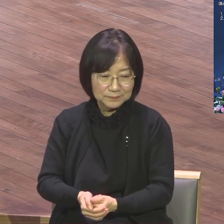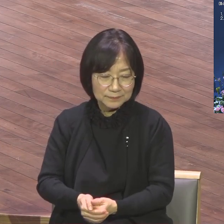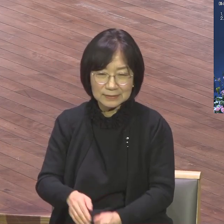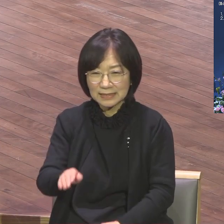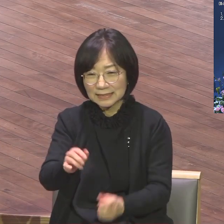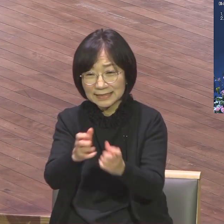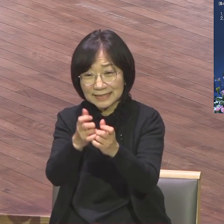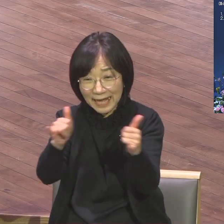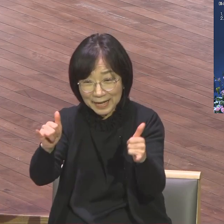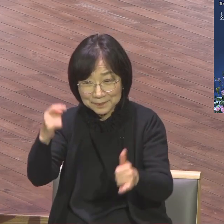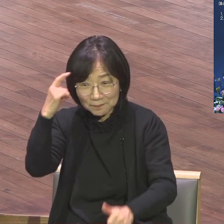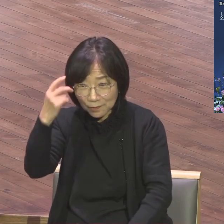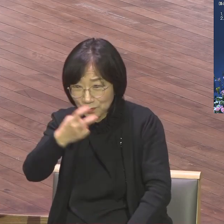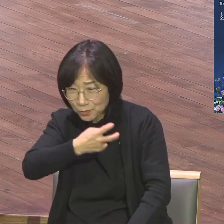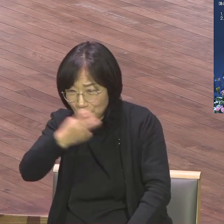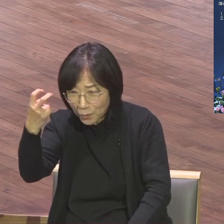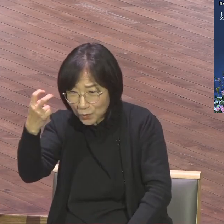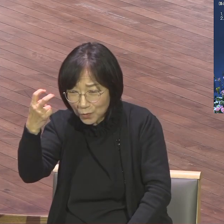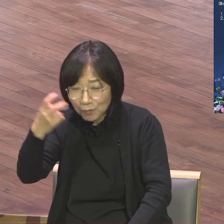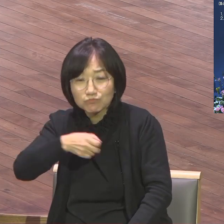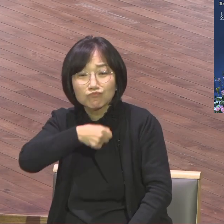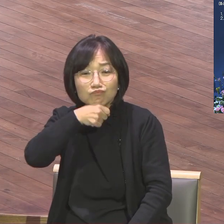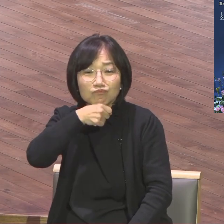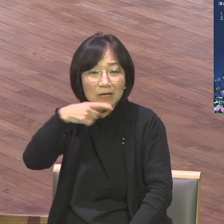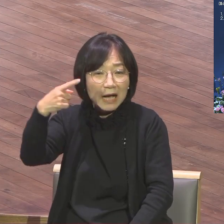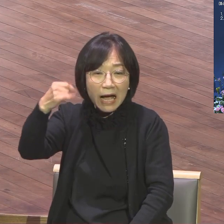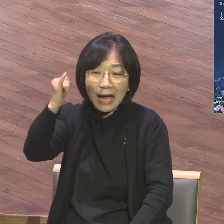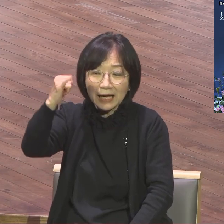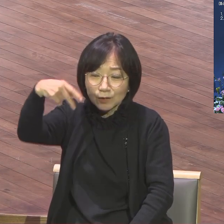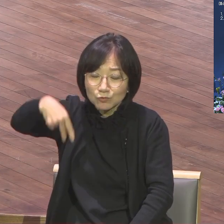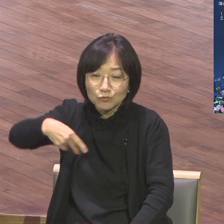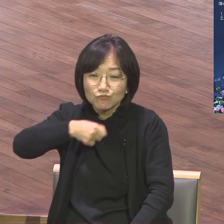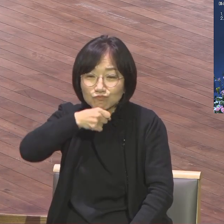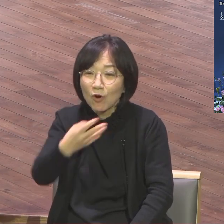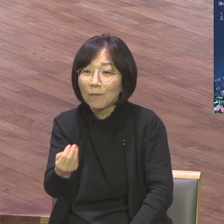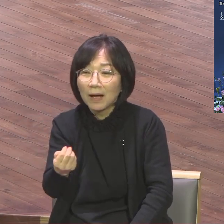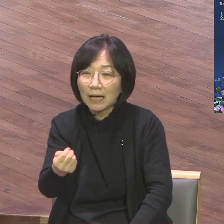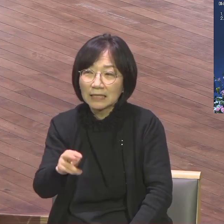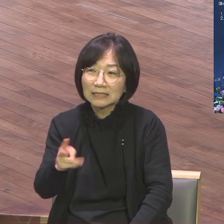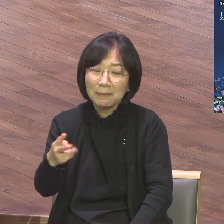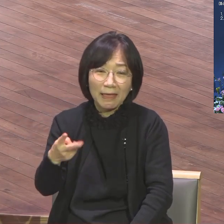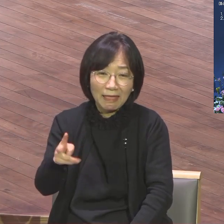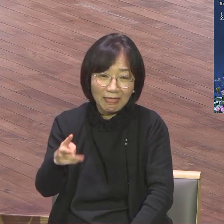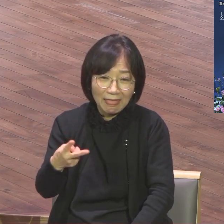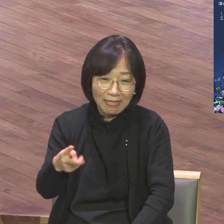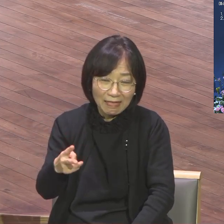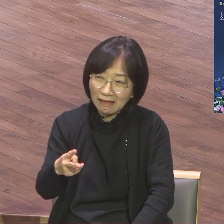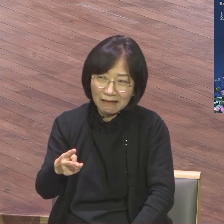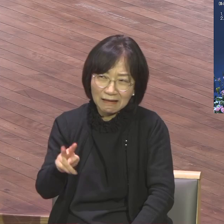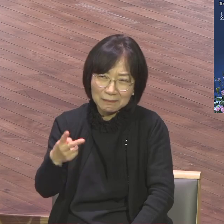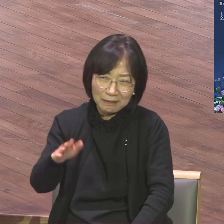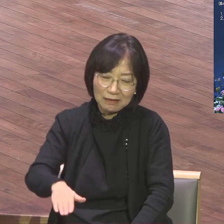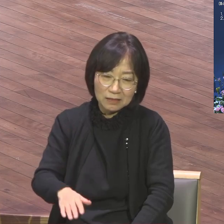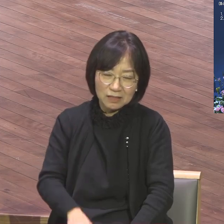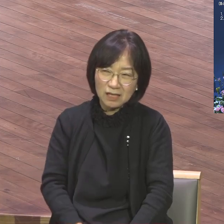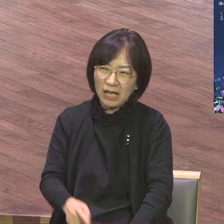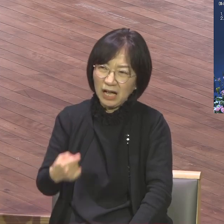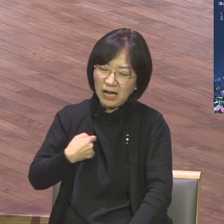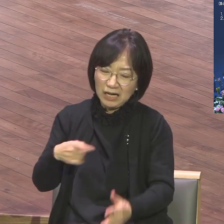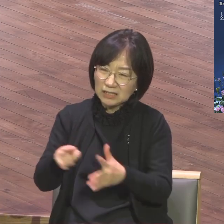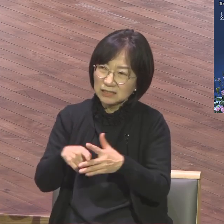말이에요. 자기 수준에서 해석하느냐 말이에요. 나 마음에 안 들어. 나 이해 안 돼. 맞아요. 이해 안